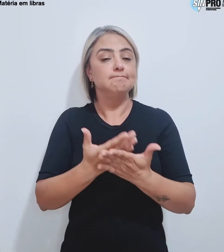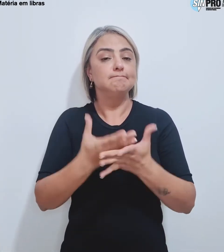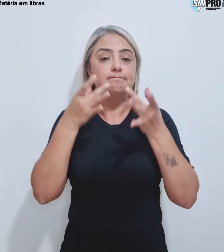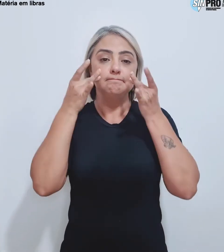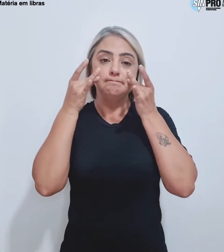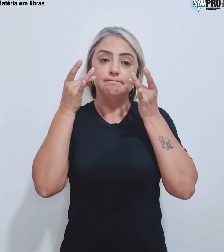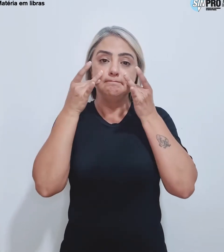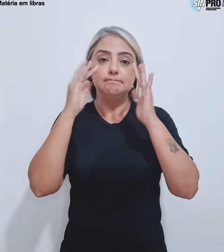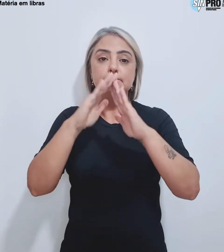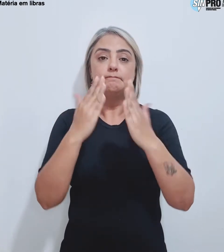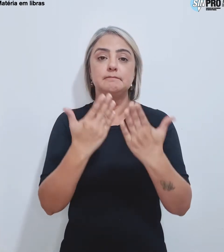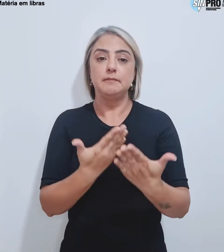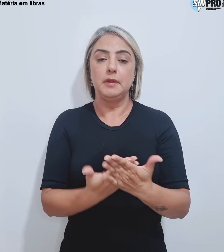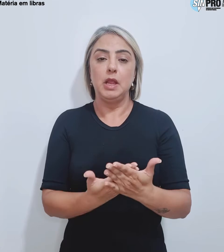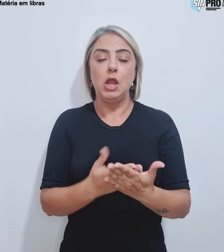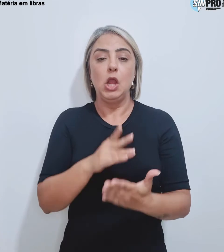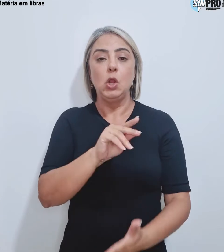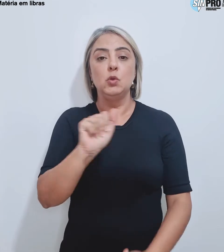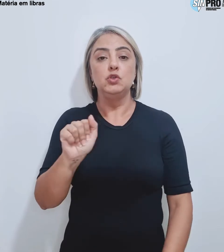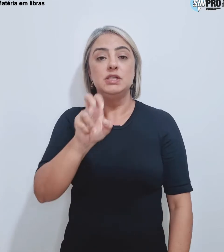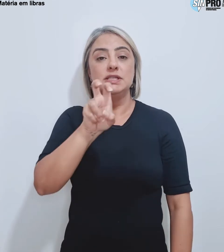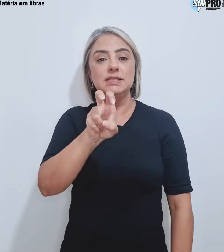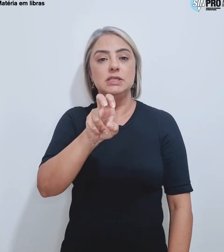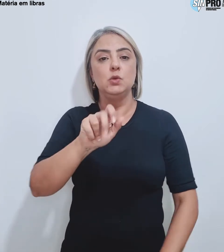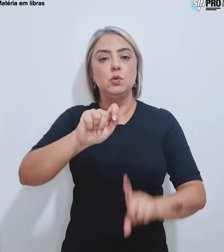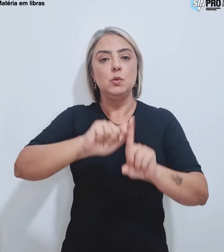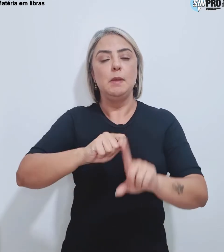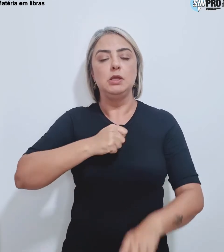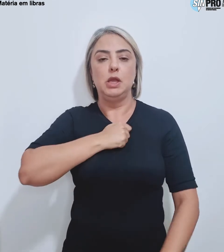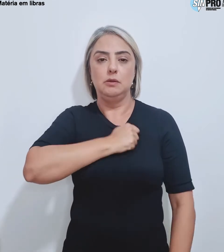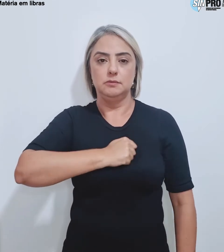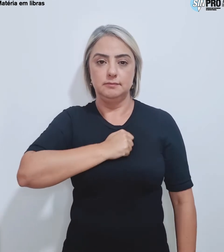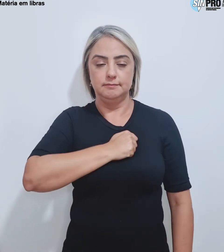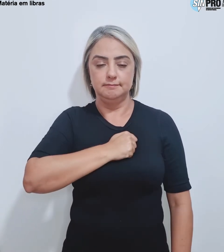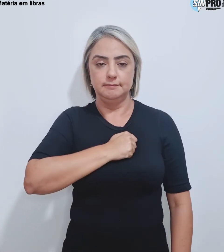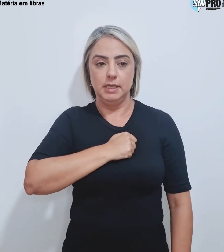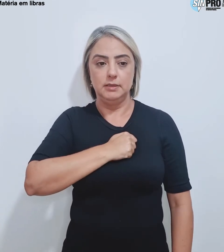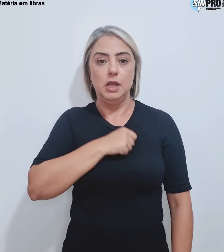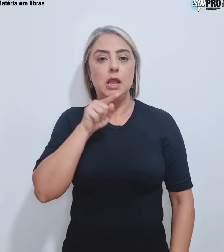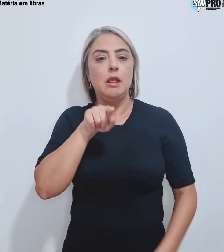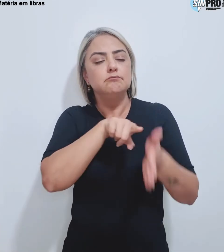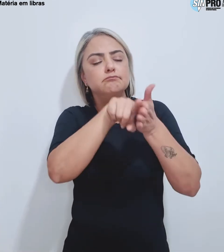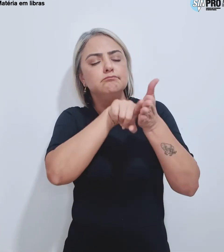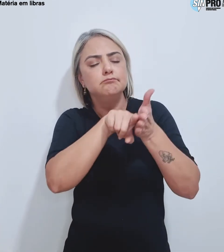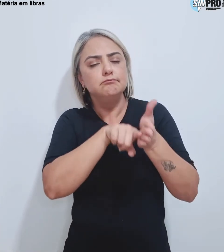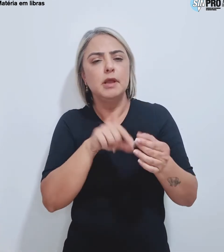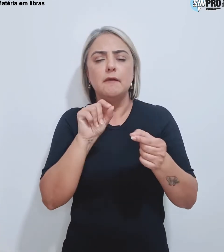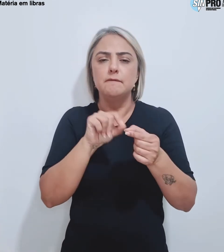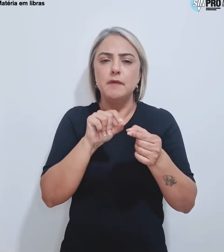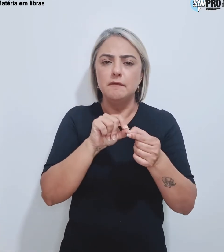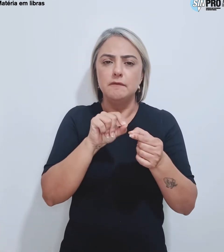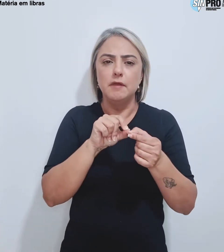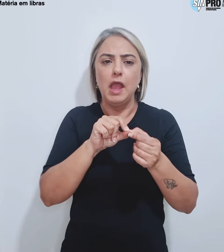presencial às atividades escolares no dia 5 de agosto. Segundo o levantamento realizado